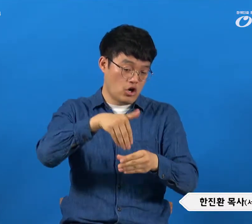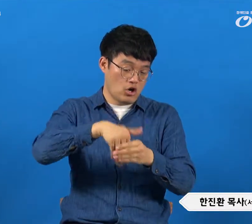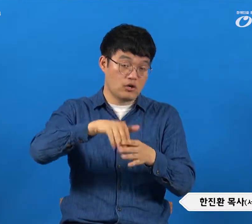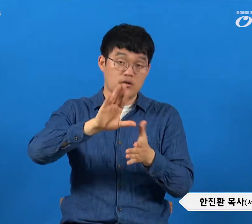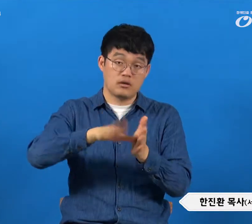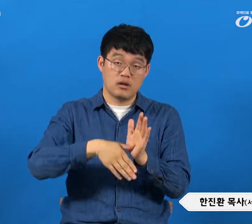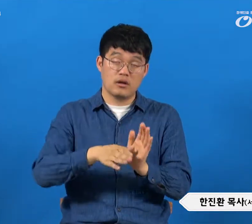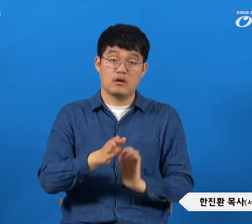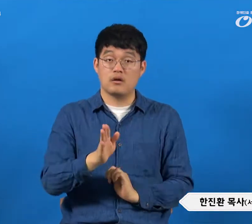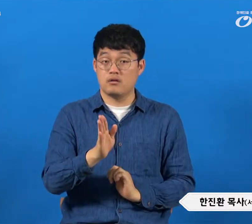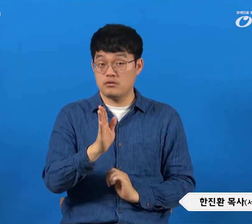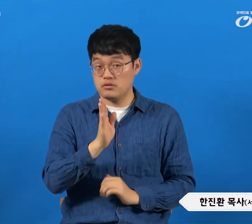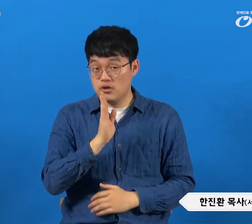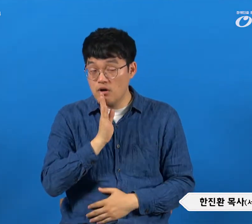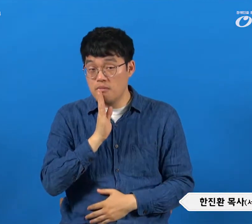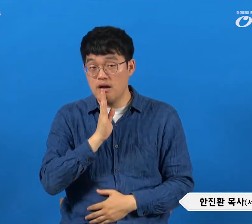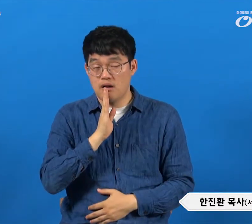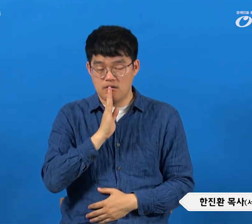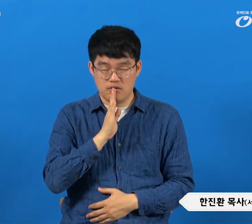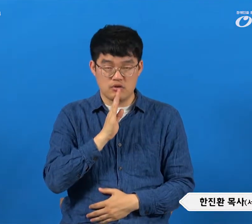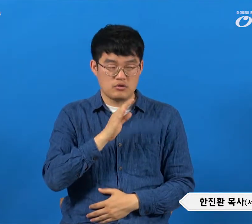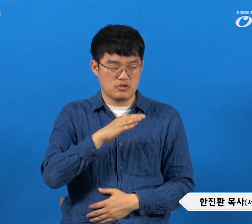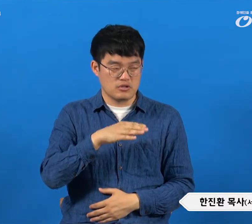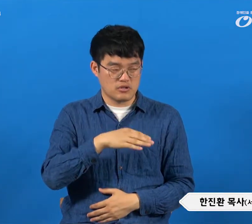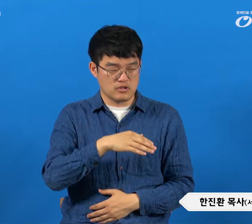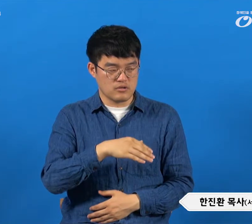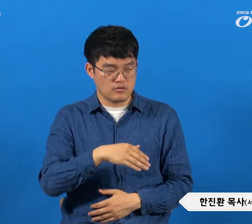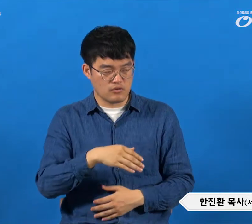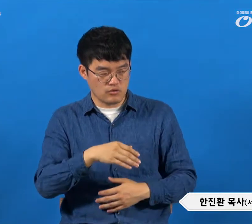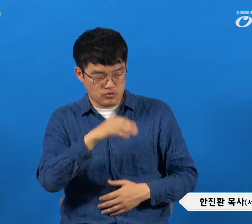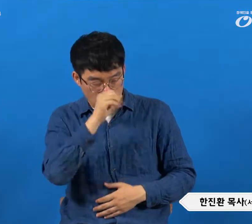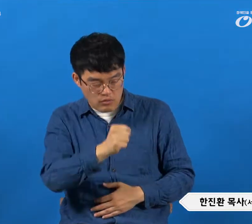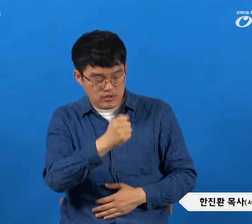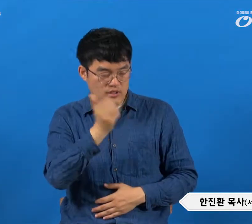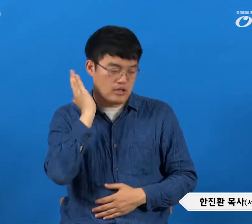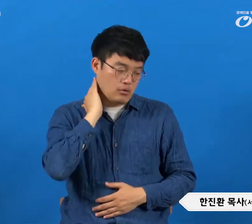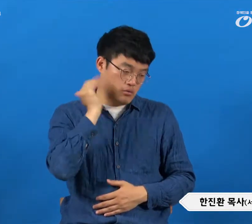수 있도록 그렇게 특별히 우리가 기도해야 되겠습니다.